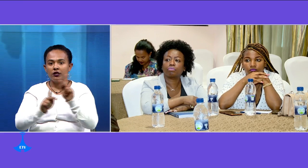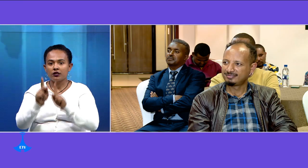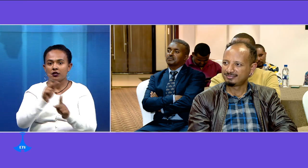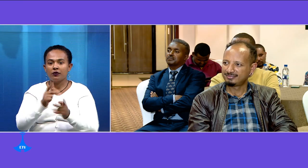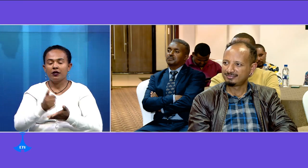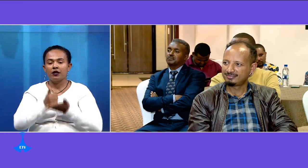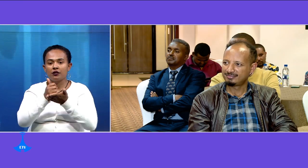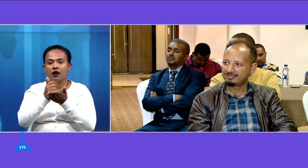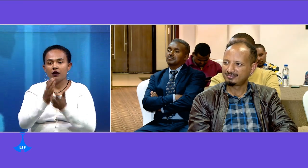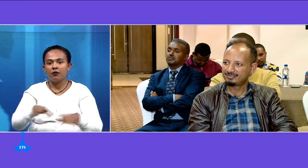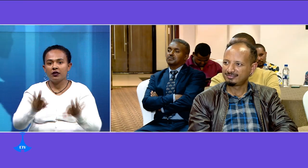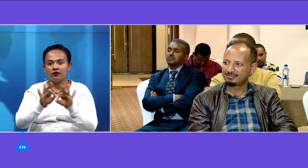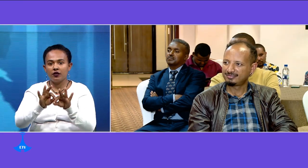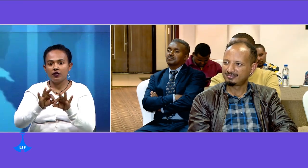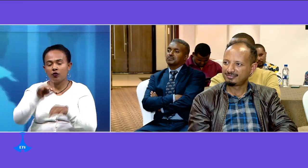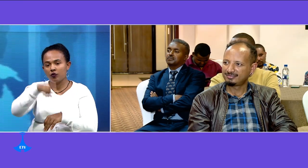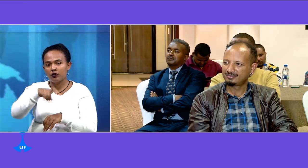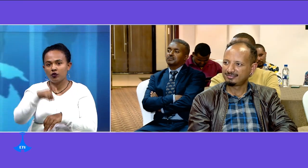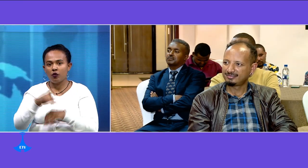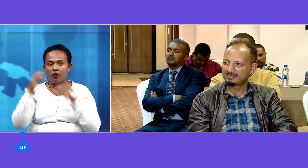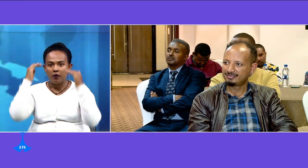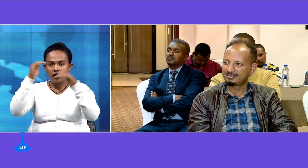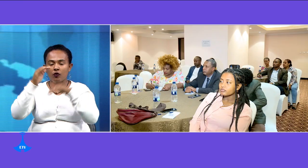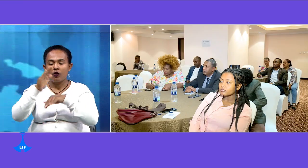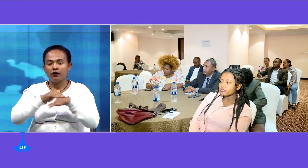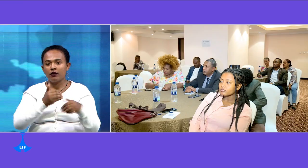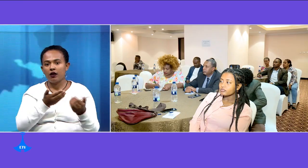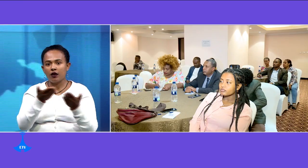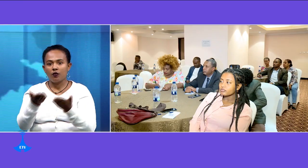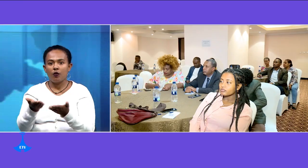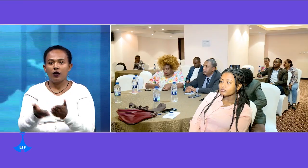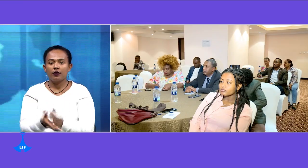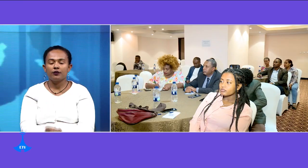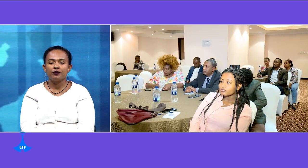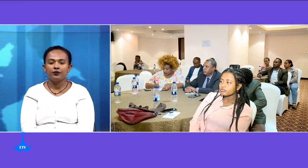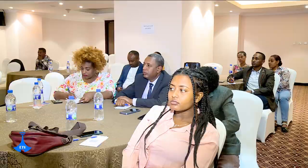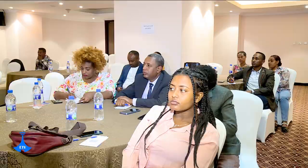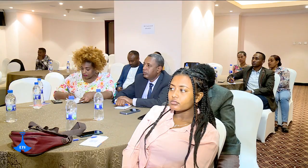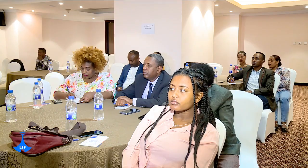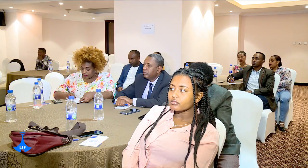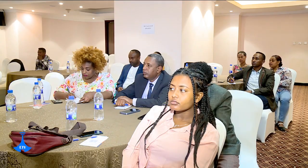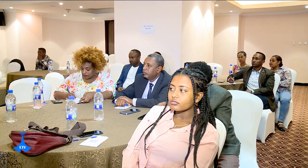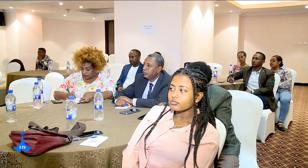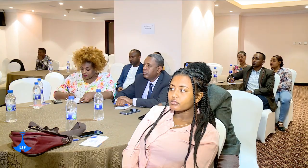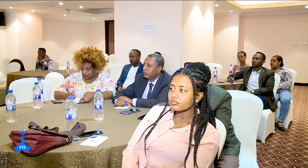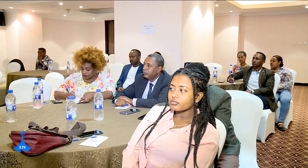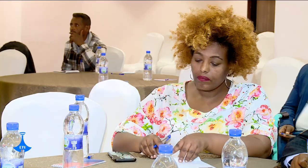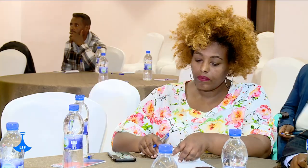እንደሚያስፈልግ ኮሚቴው በመድረኩ ላይ ጥሪ አቅርቧል። Thank you.